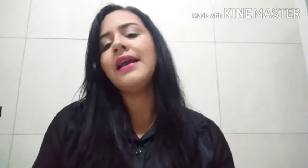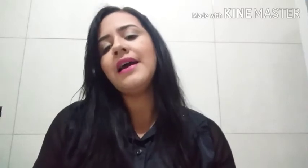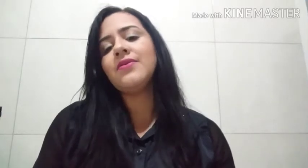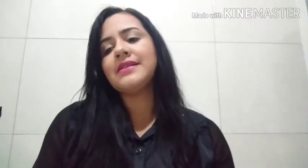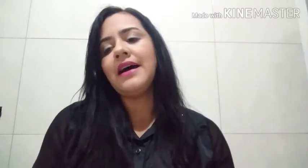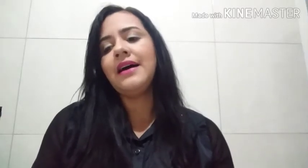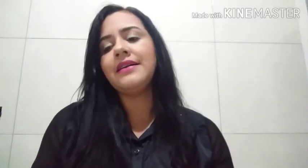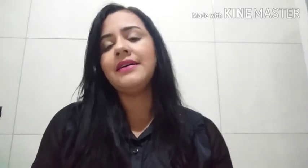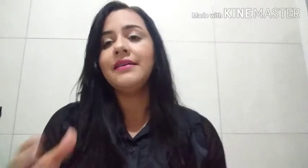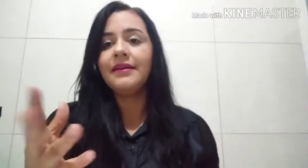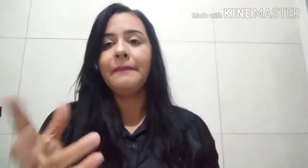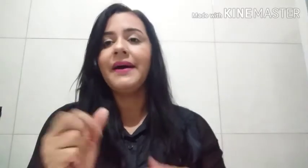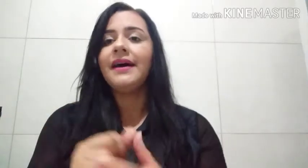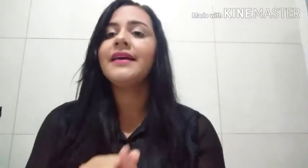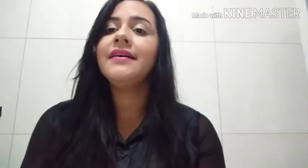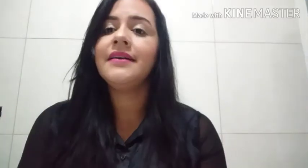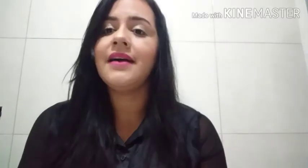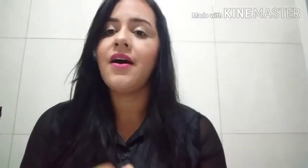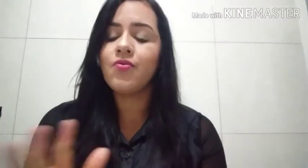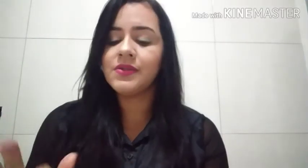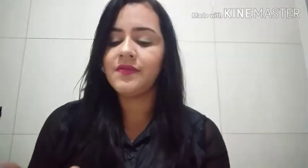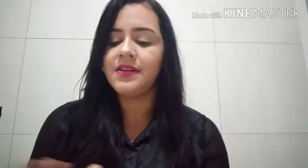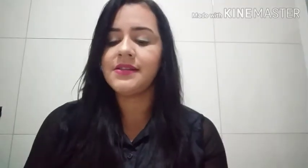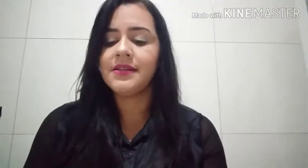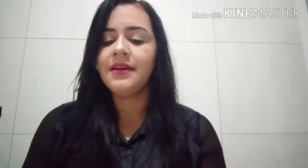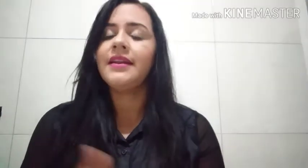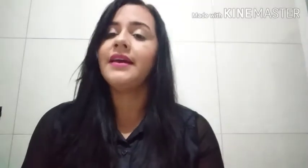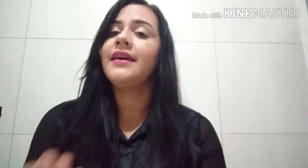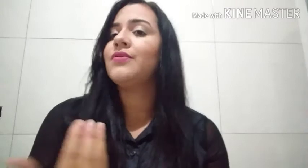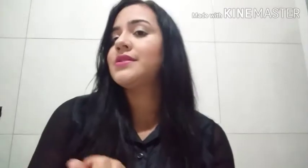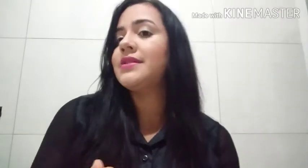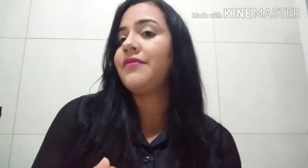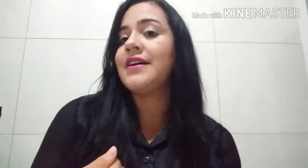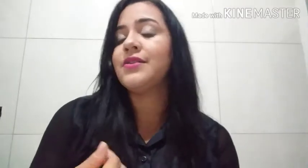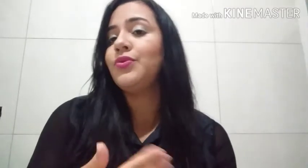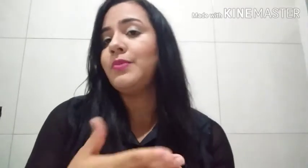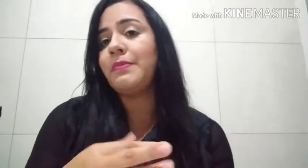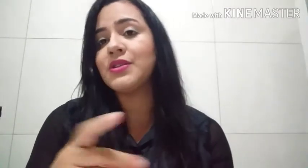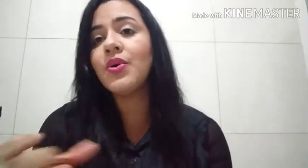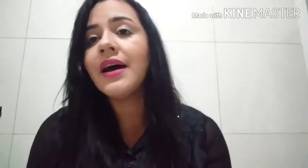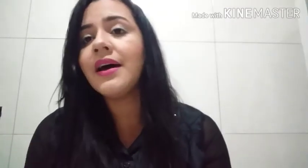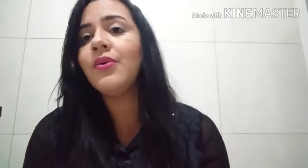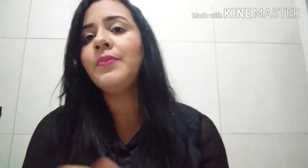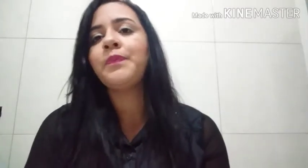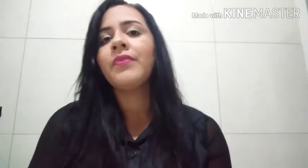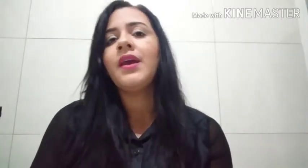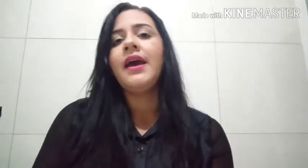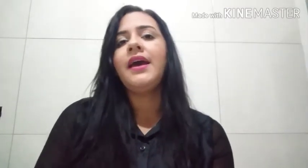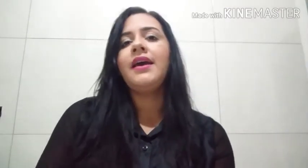é usada para alguns fins, né, que é fazer o nome pessoal,